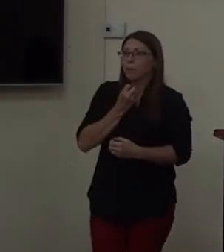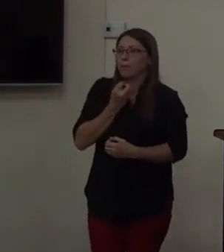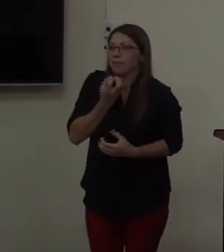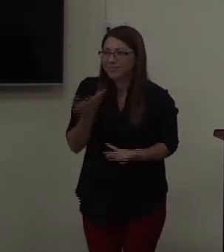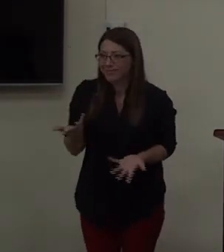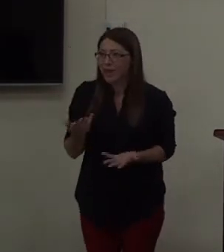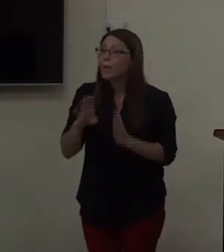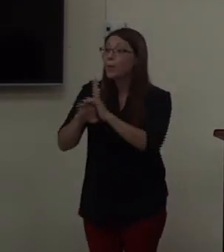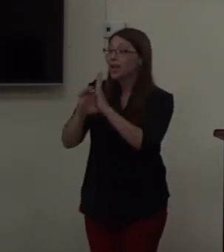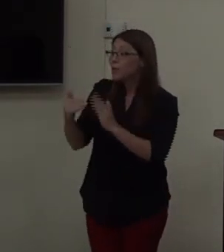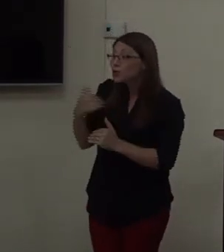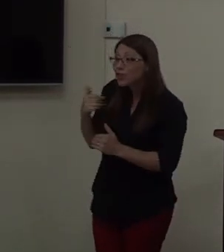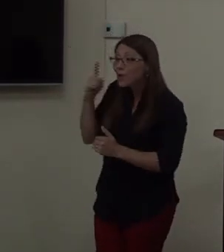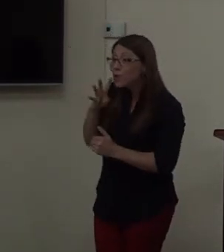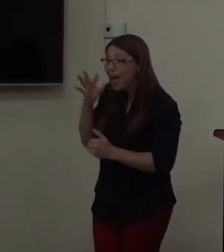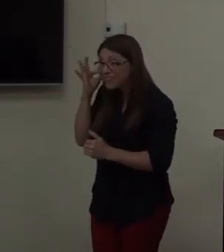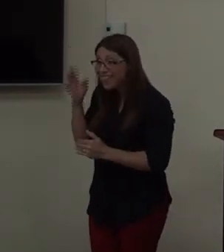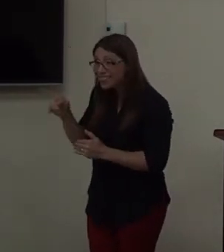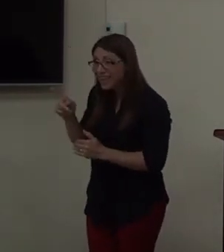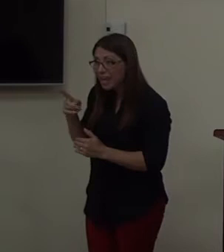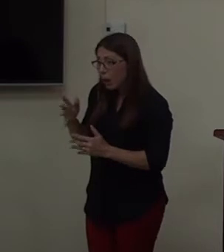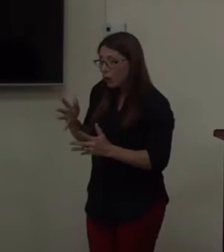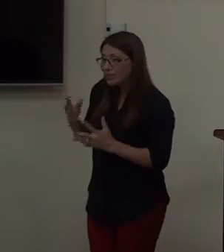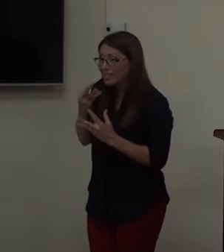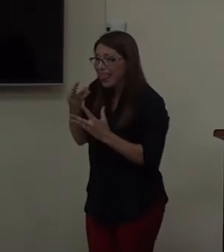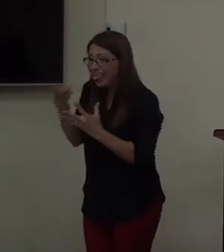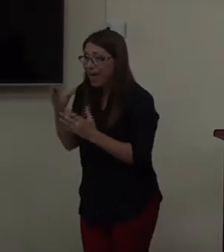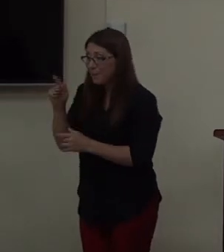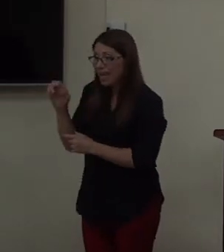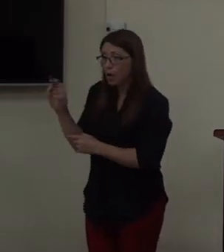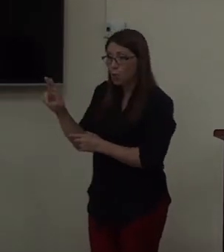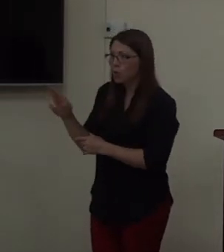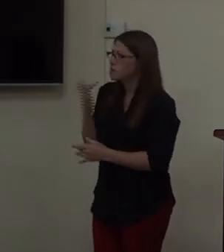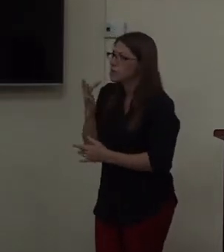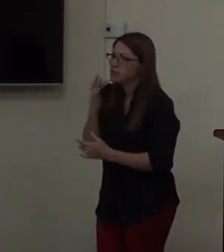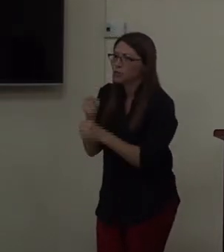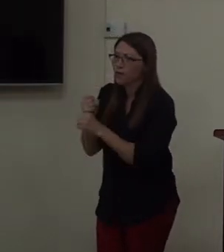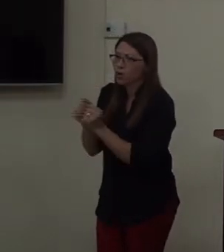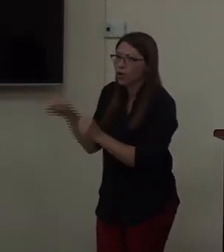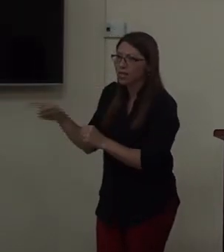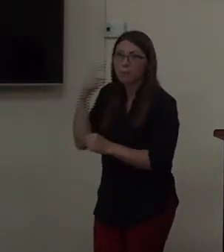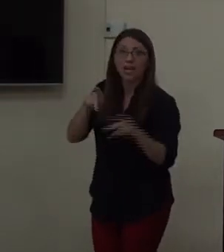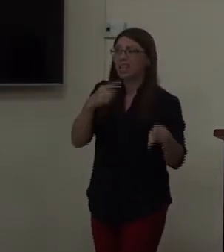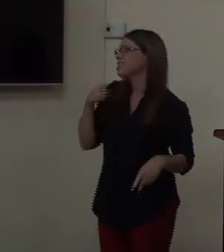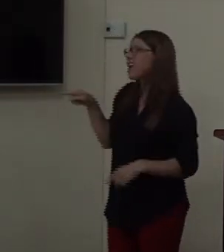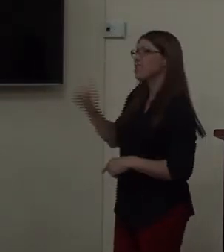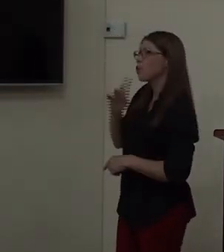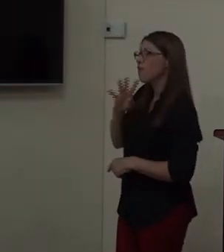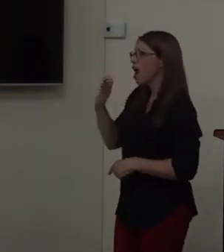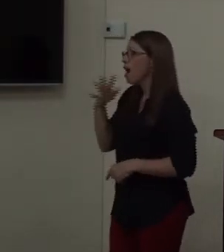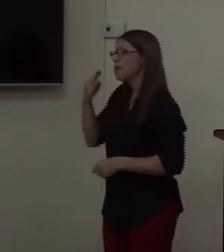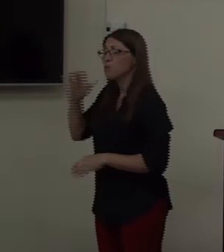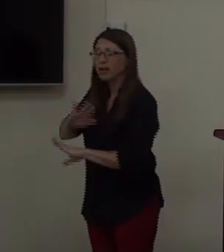tengo una hablante oxidada claramente identificada, en el caso de Maleco, y es riquísimo trabajar con ella porque todo el mundo es, ella no habla, habla muy mal,